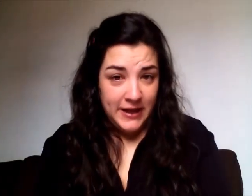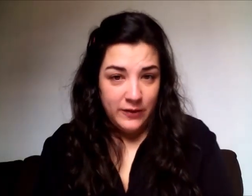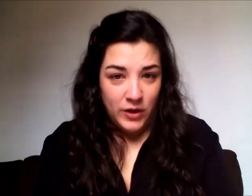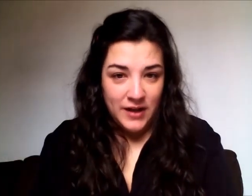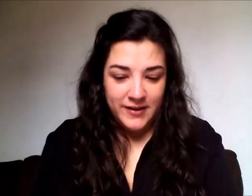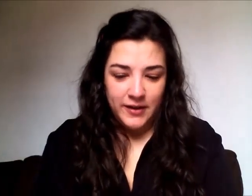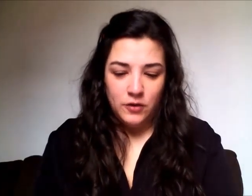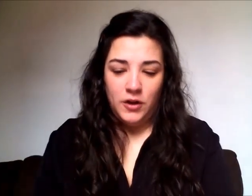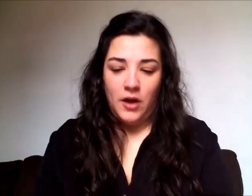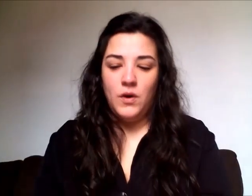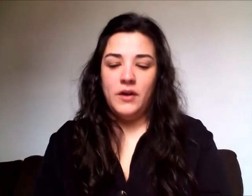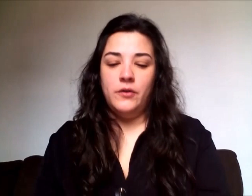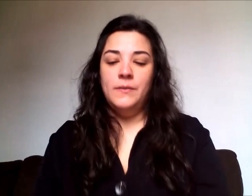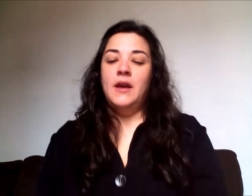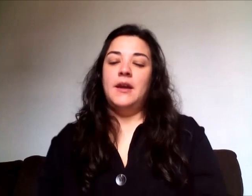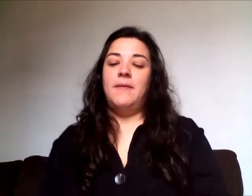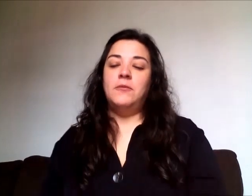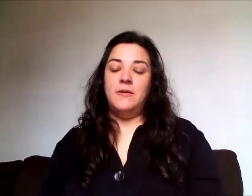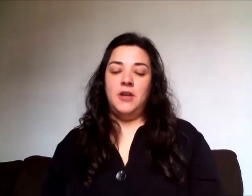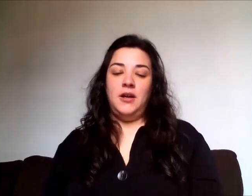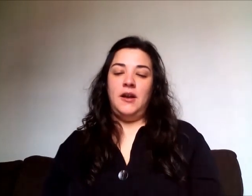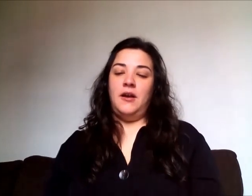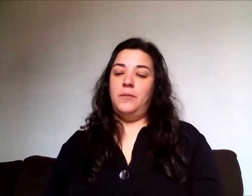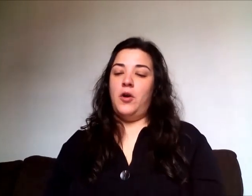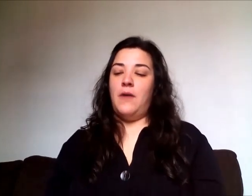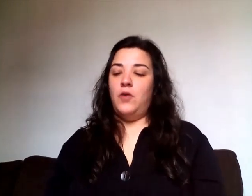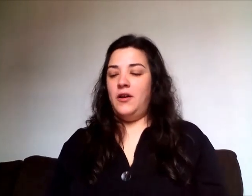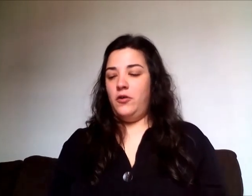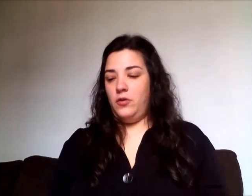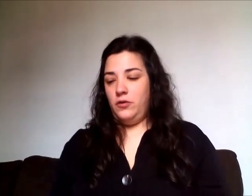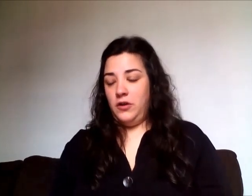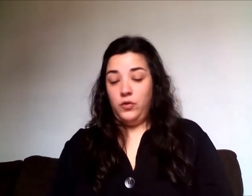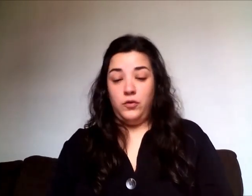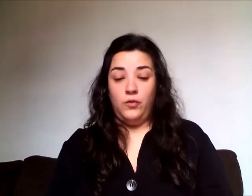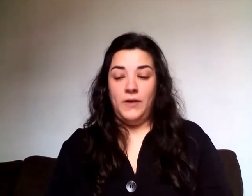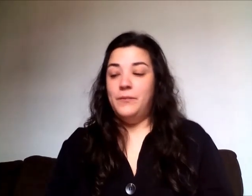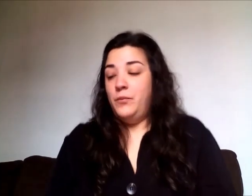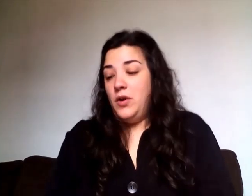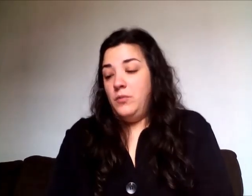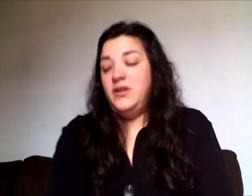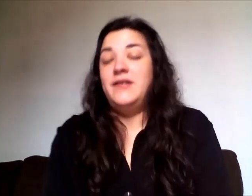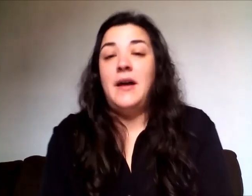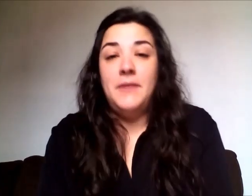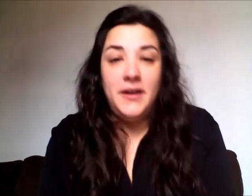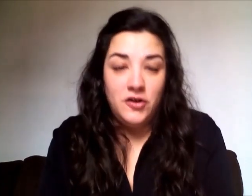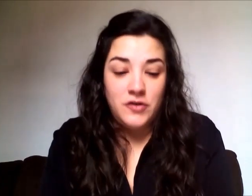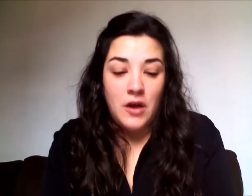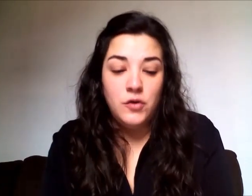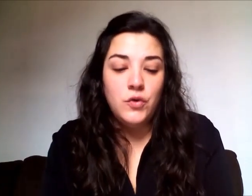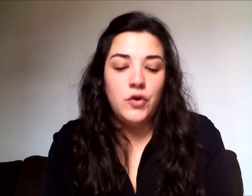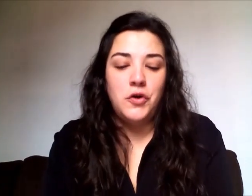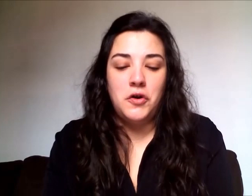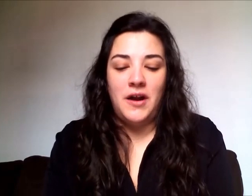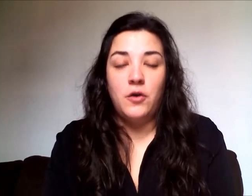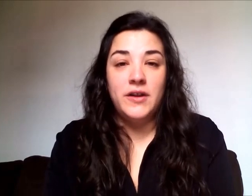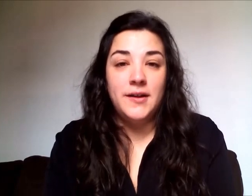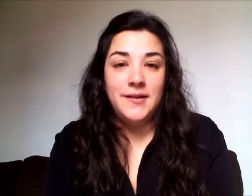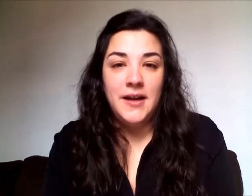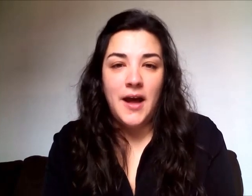y doy el signo, ¿de acuerdo? ¿Qué vamos a ver en el vocabulario de octubre? Bueno, pues ya sabéis, los saludos, las